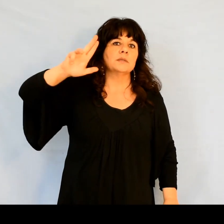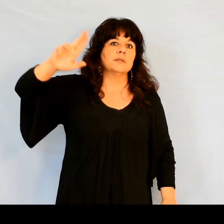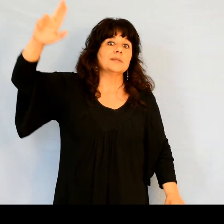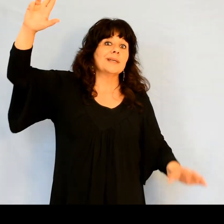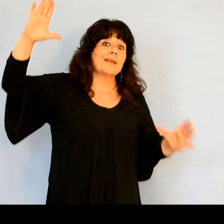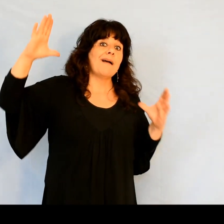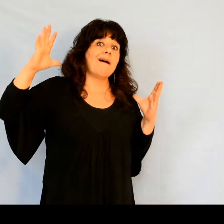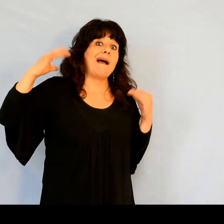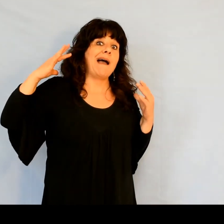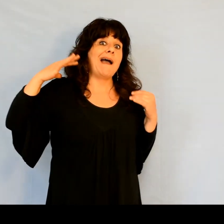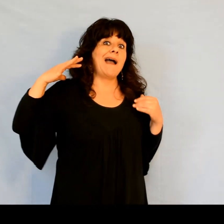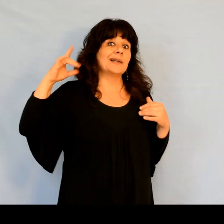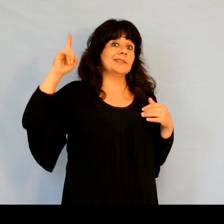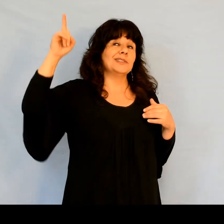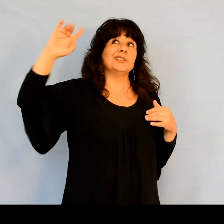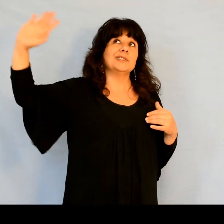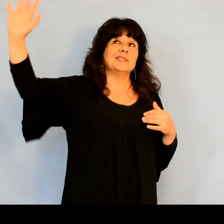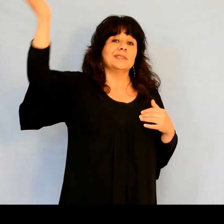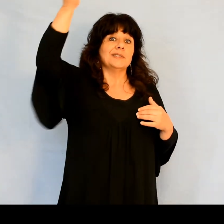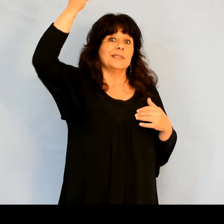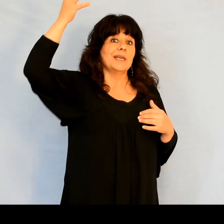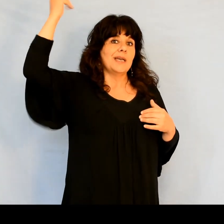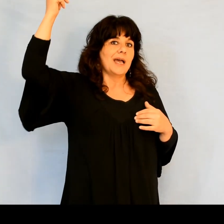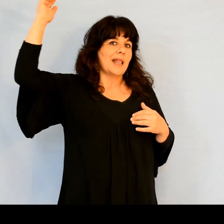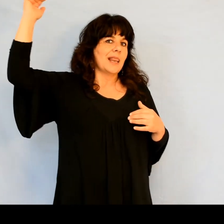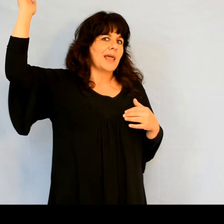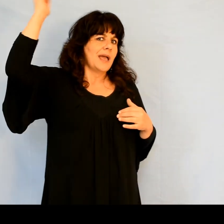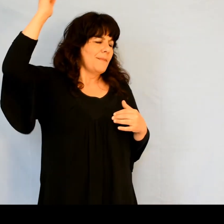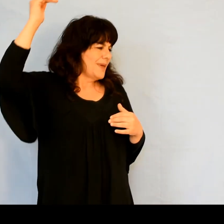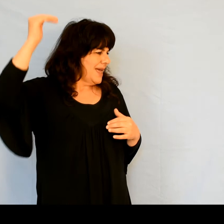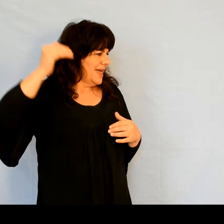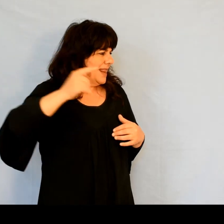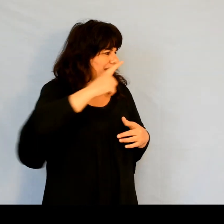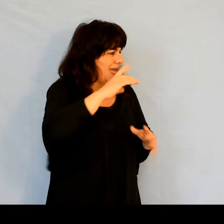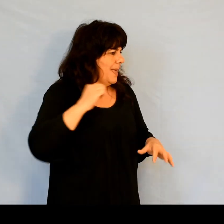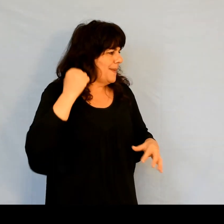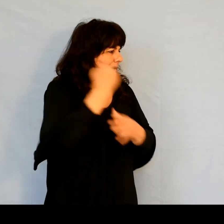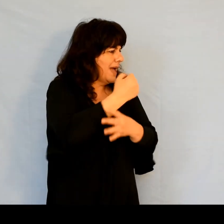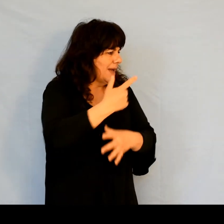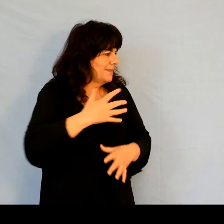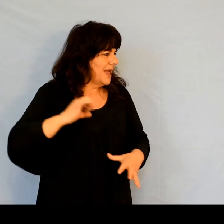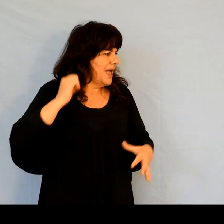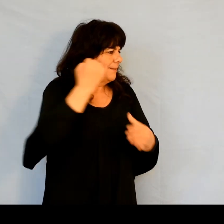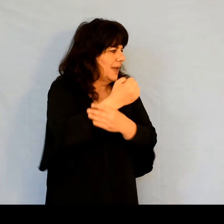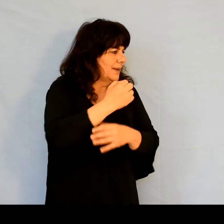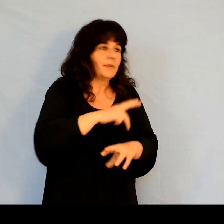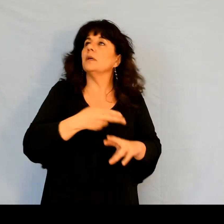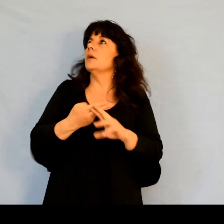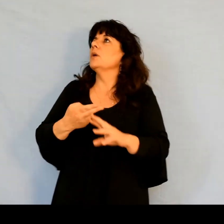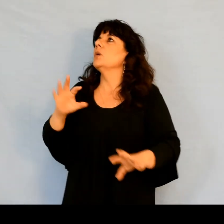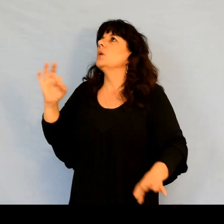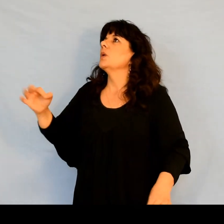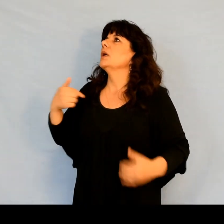du ciel et dit, « Abraham, Abraham !» Il répondit, « Me voici. »